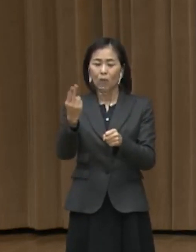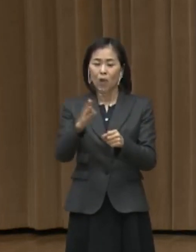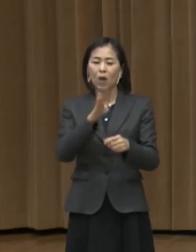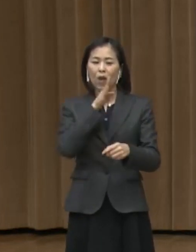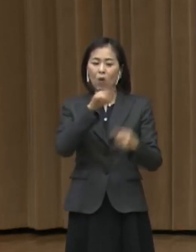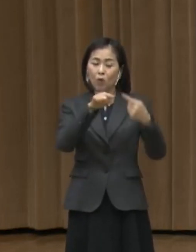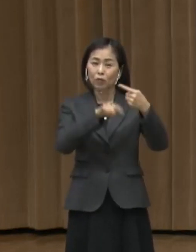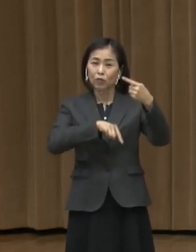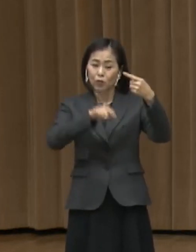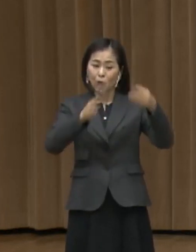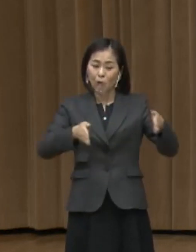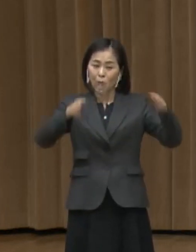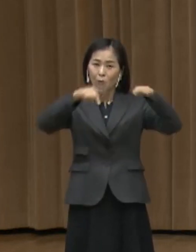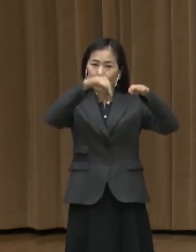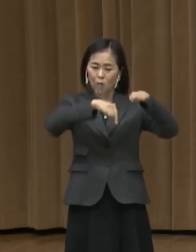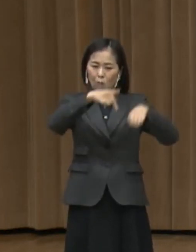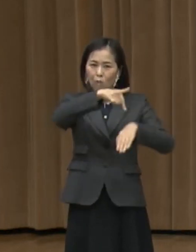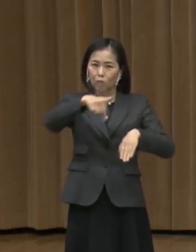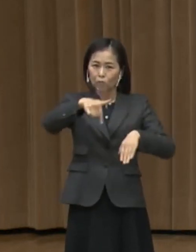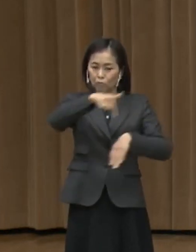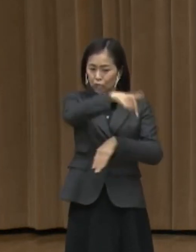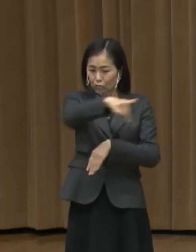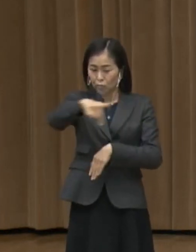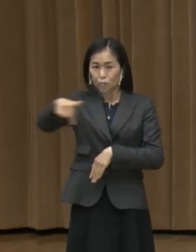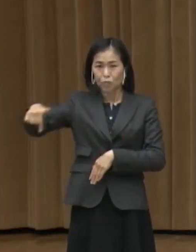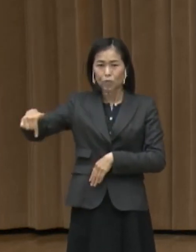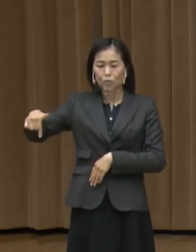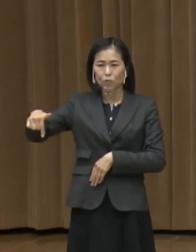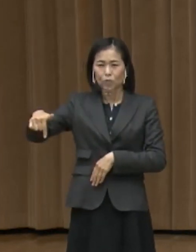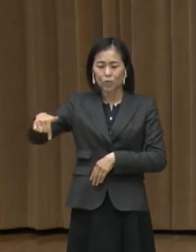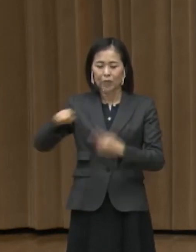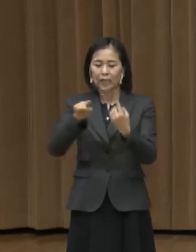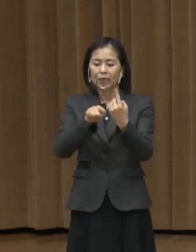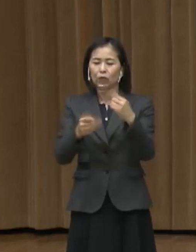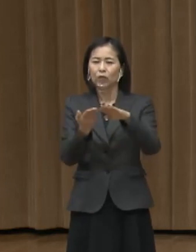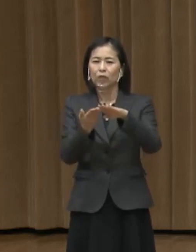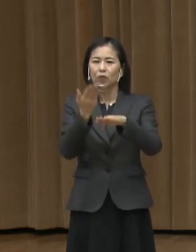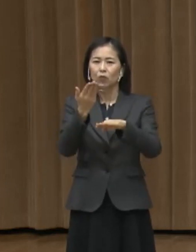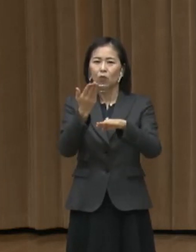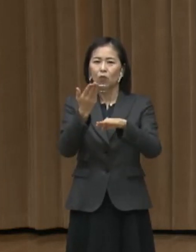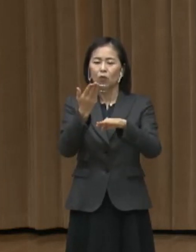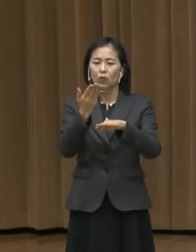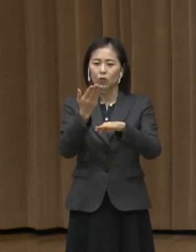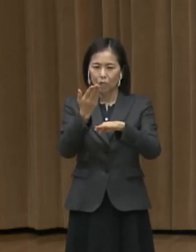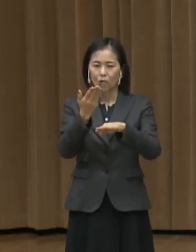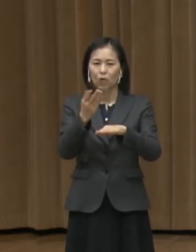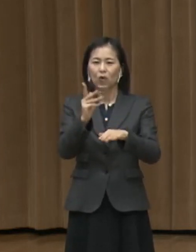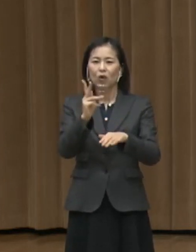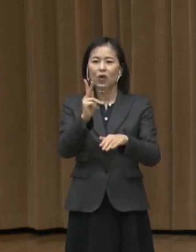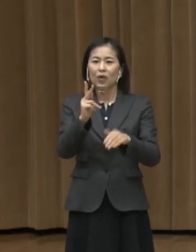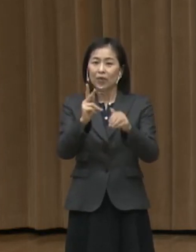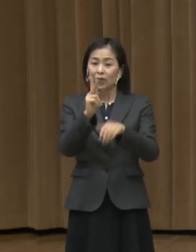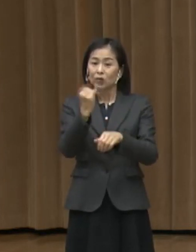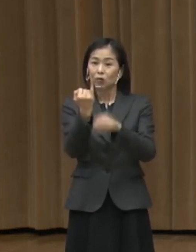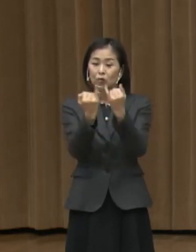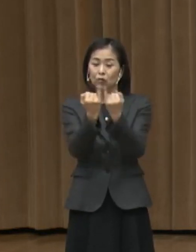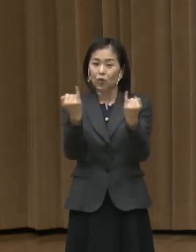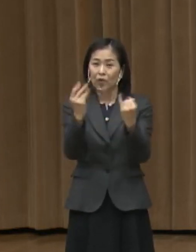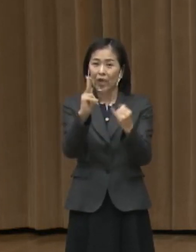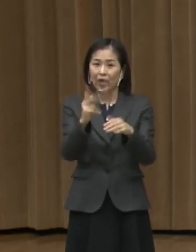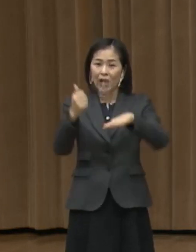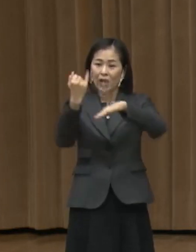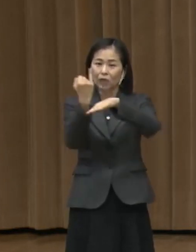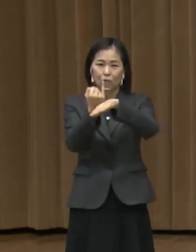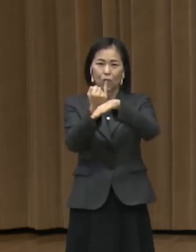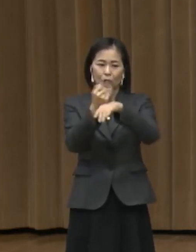のすべての部局において1人以上の女性課長を配置いたしました。部局長